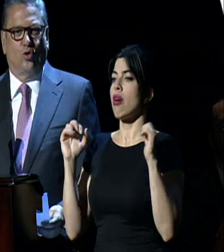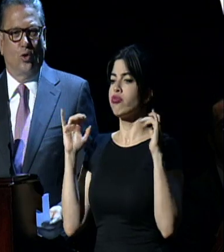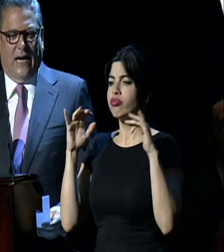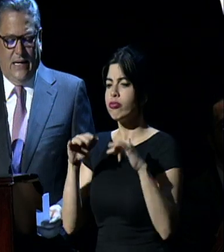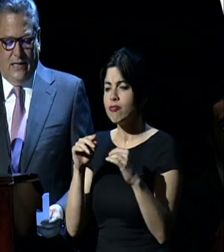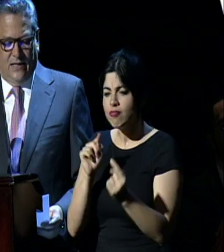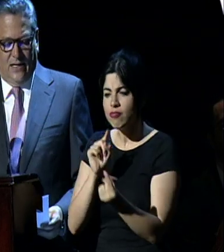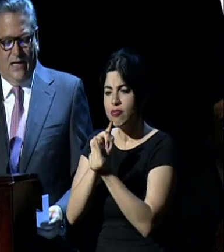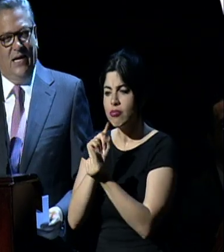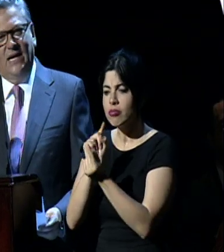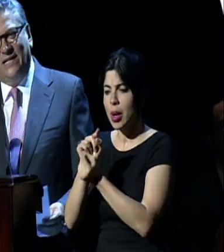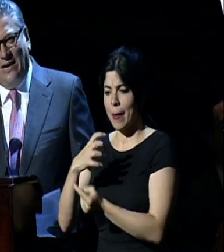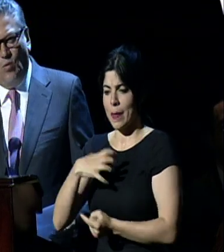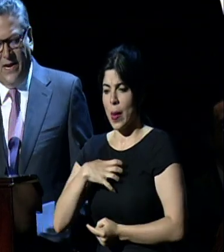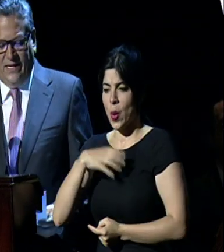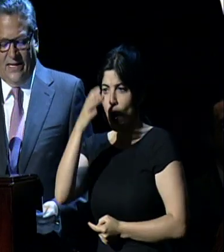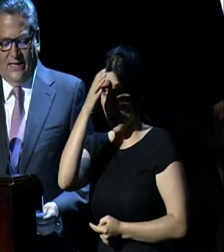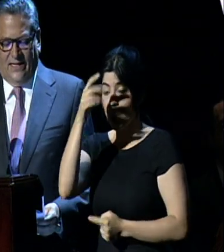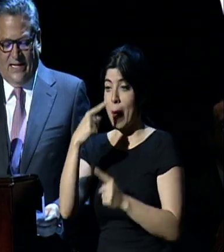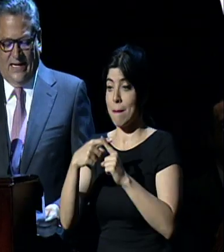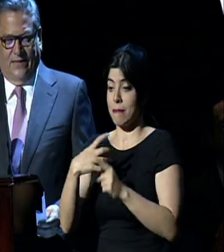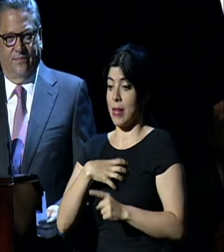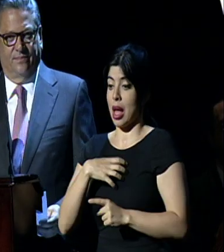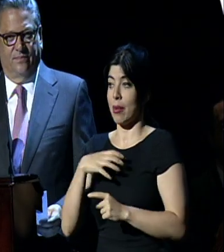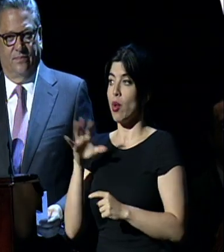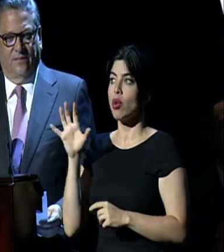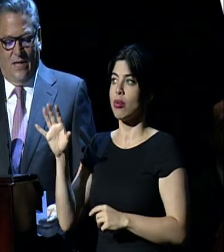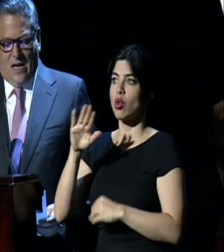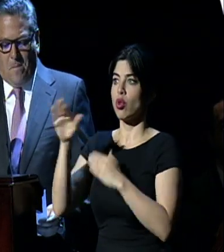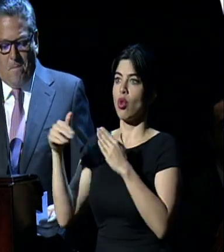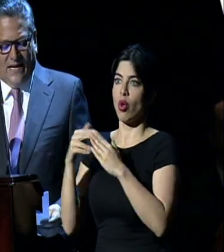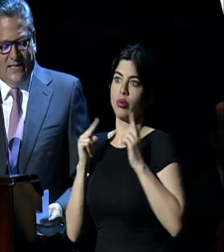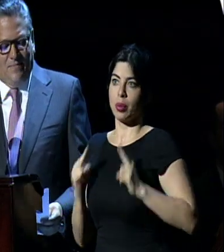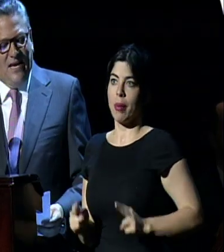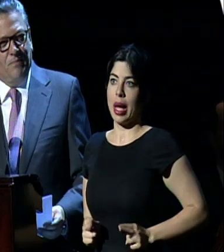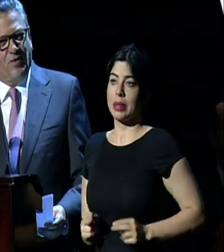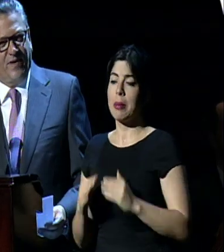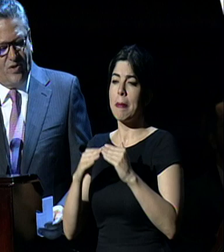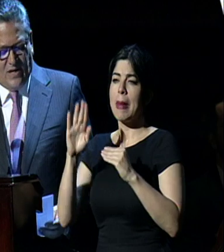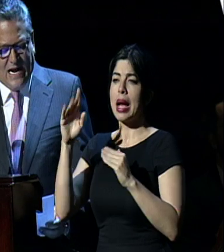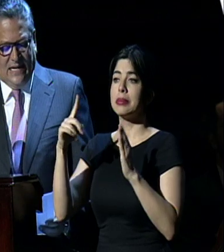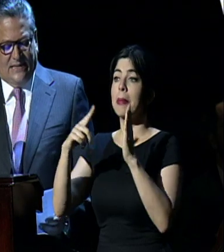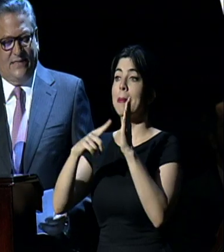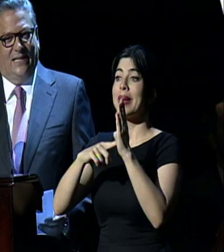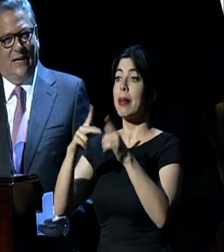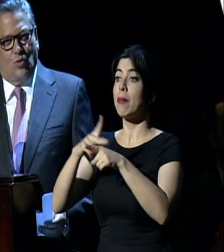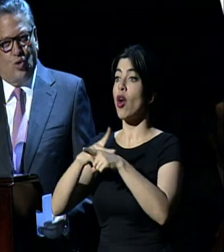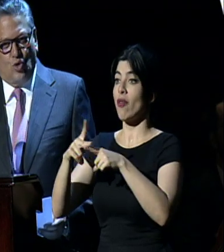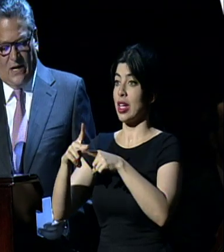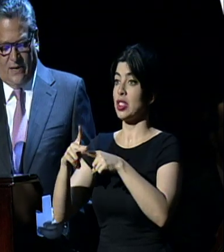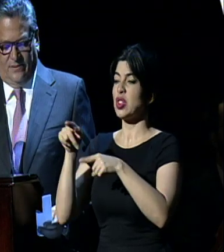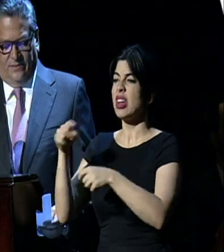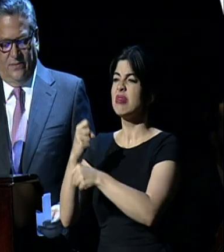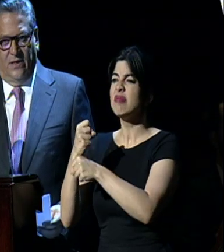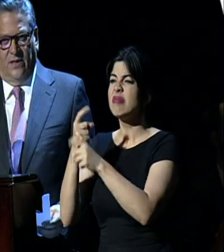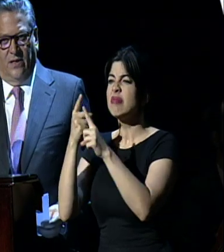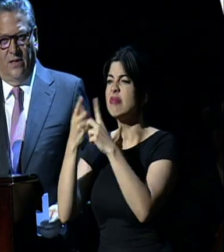patrimonio cultural y el de la humanidad entera. Más de 1,000 profesionales de la